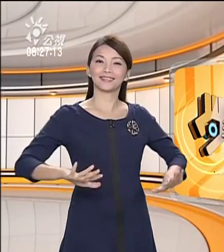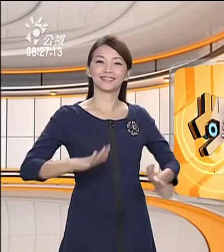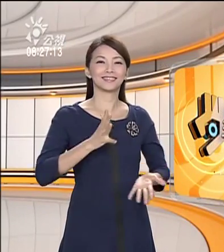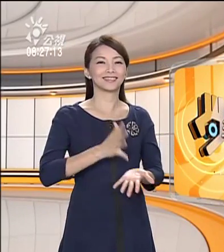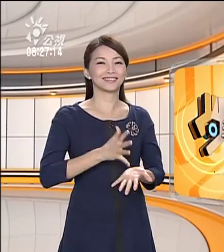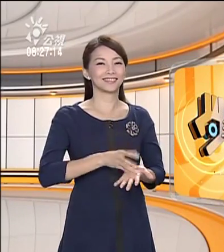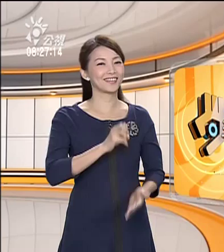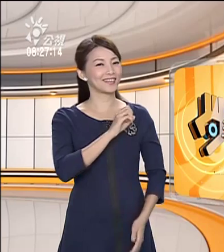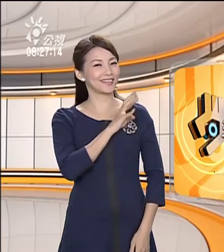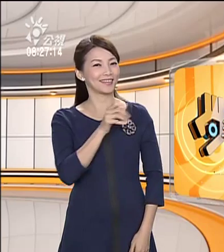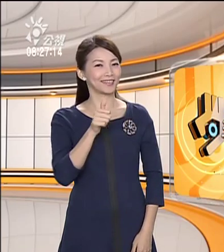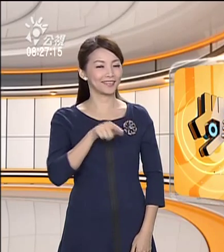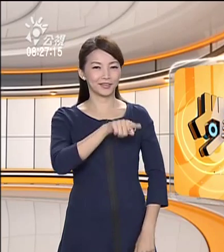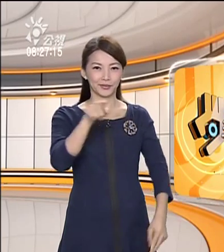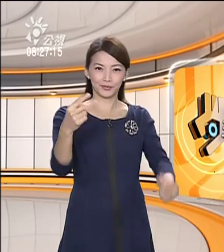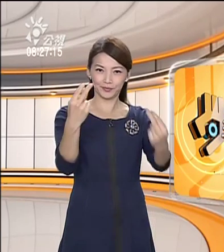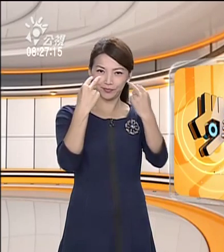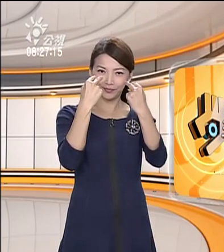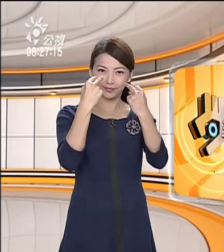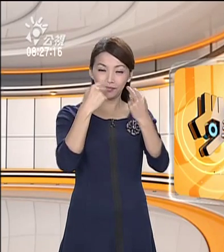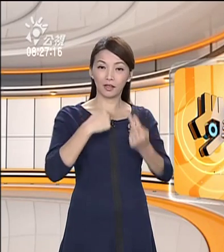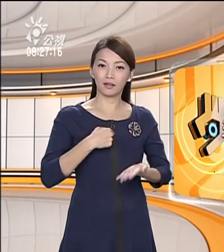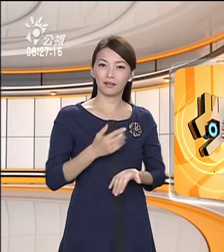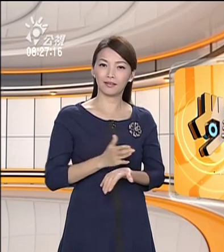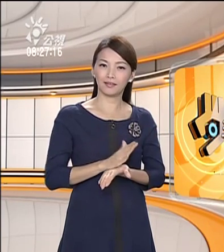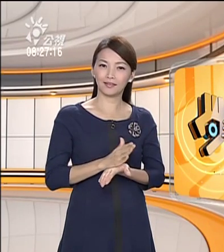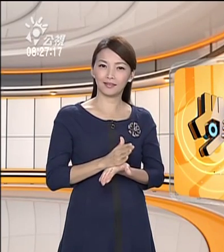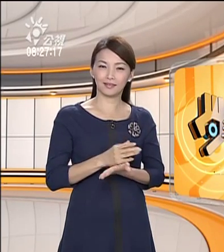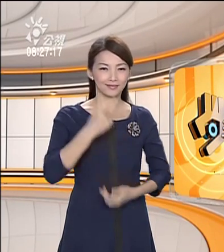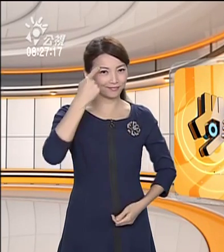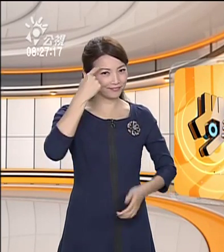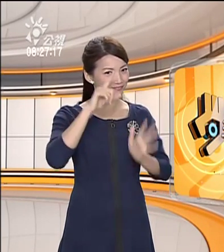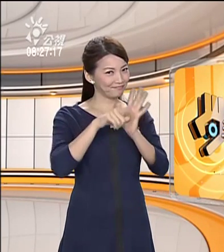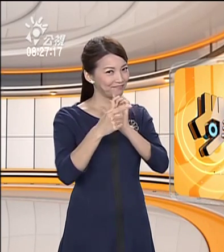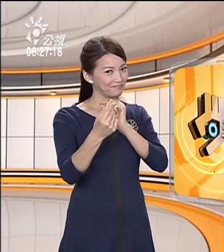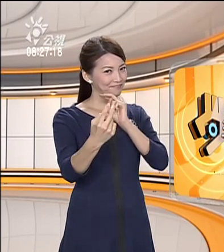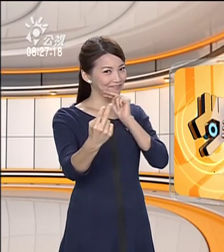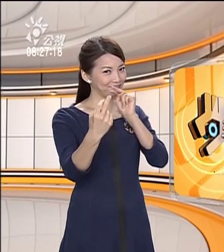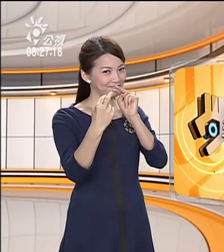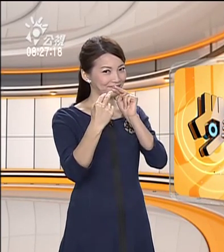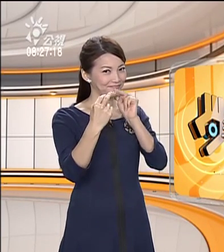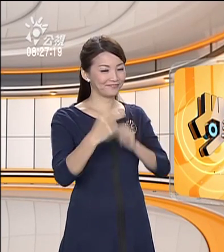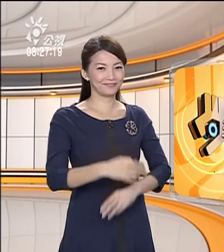感谢您收看这一节的公视手语新闻，我是王小舒，明天同一时间再会。